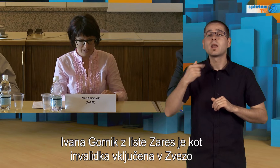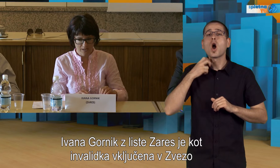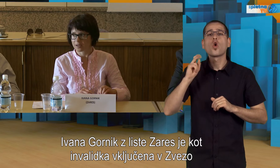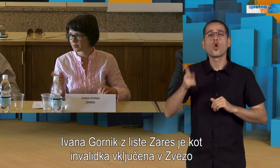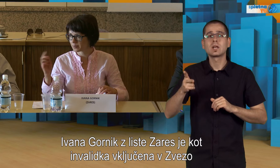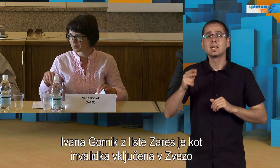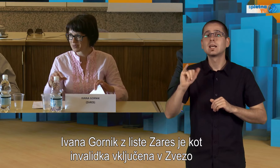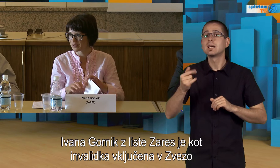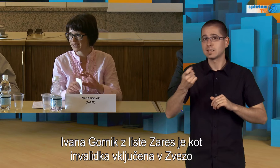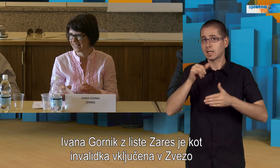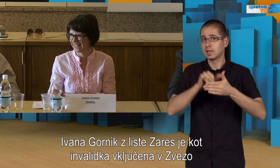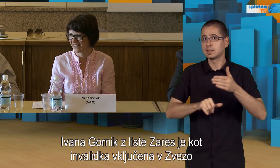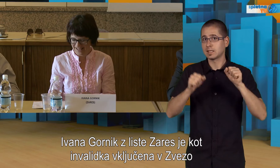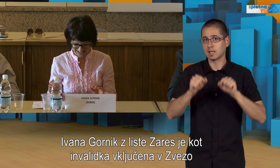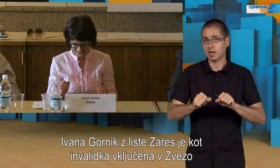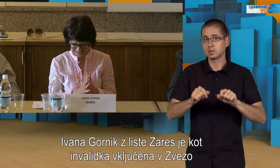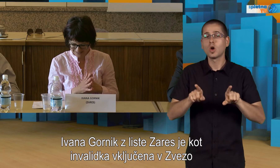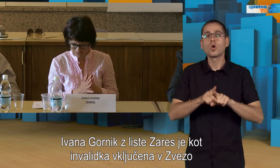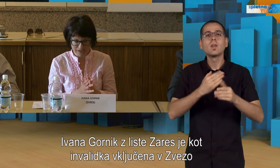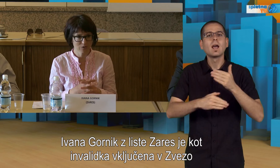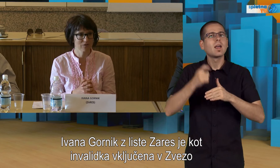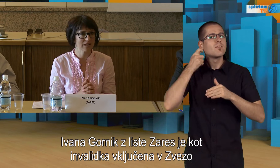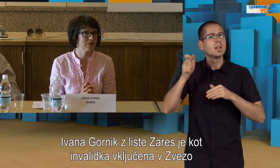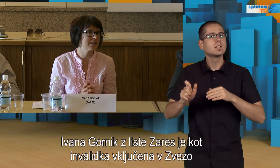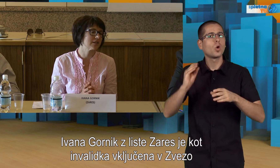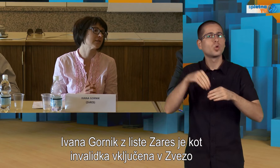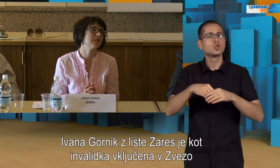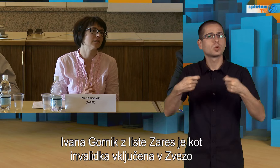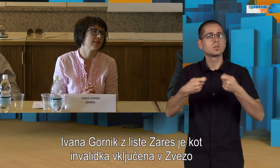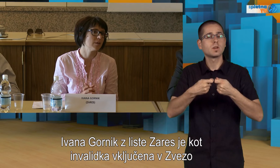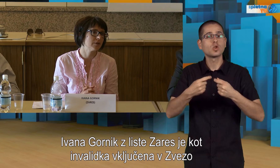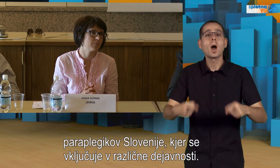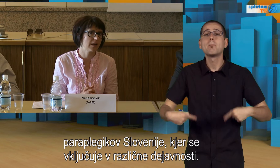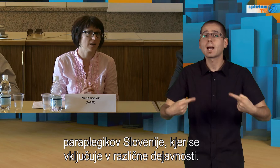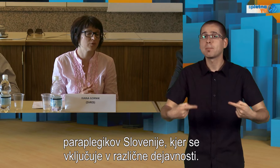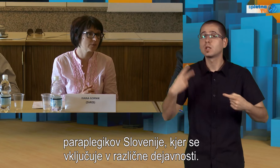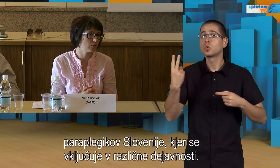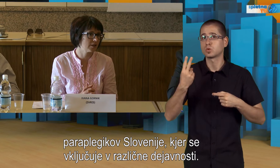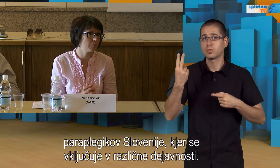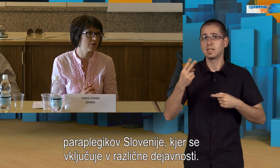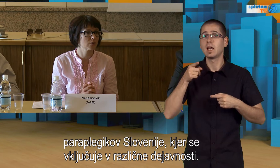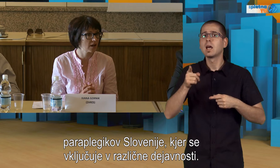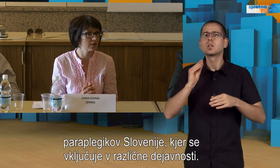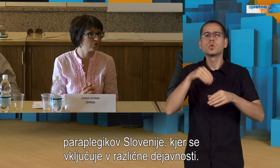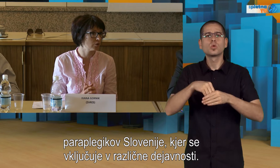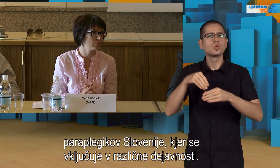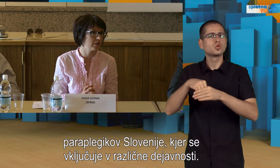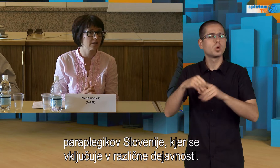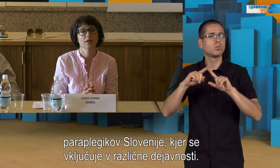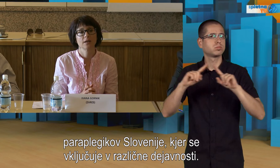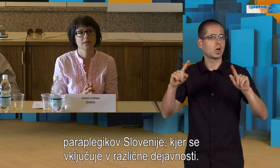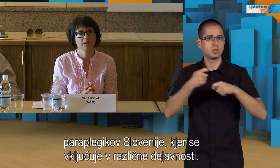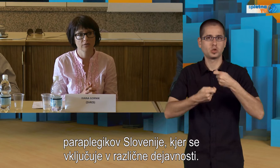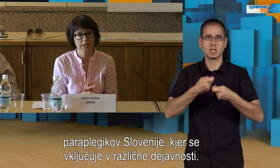Ivana Gornik z liste Zares je kot invalidka vključena v Zvezo paraplegikov Slovenije, kjer se vključuje v različne